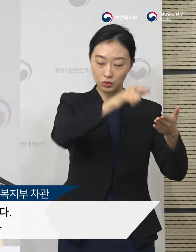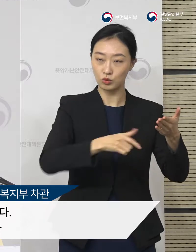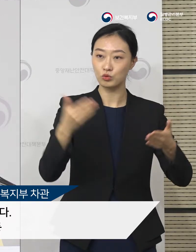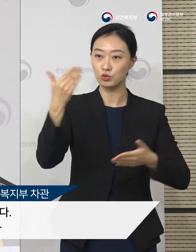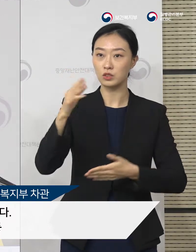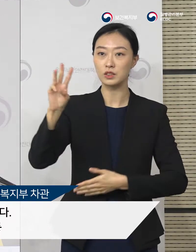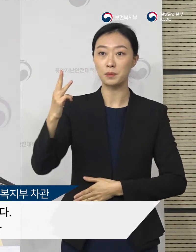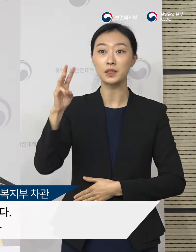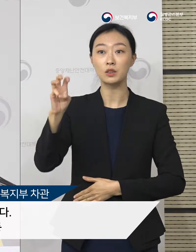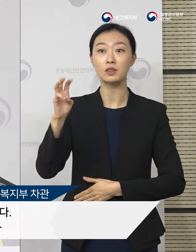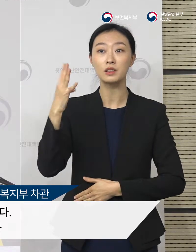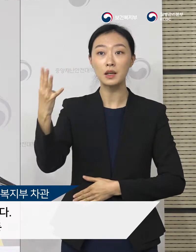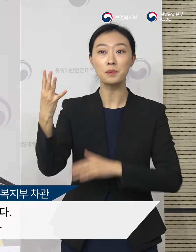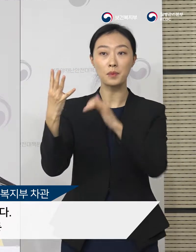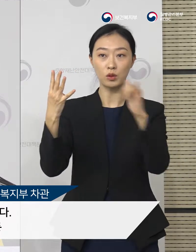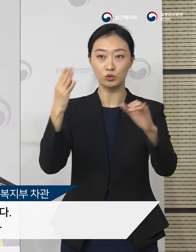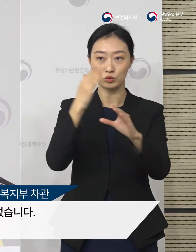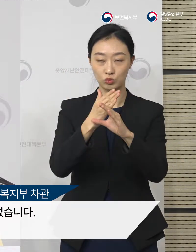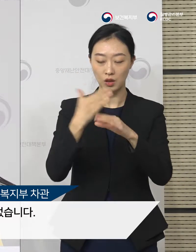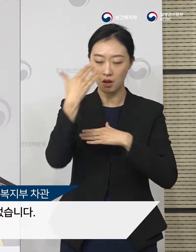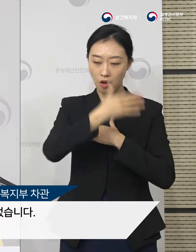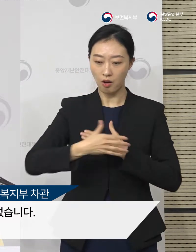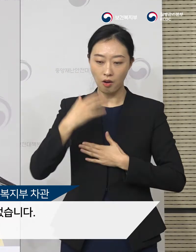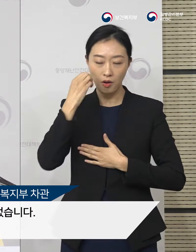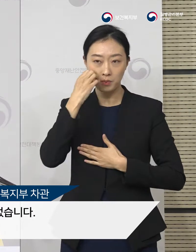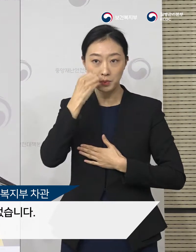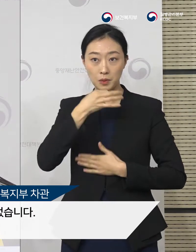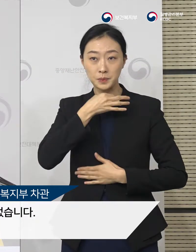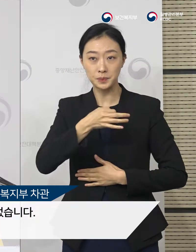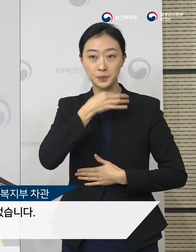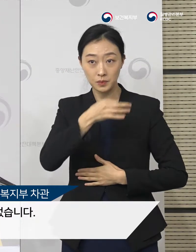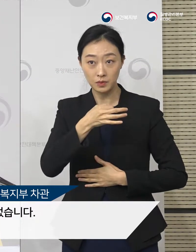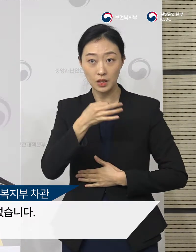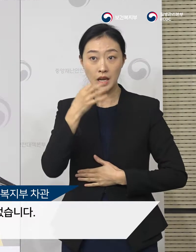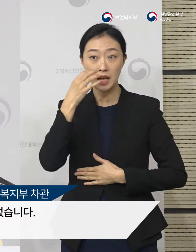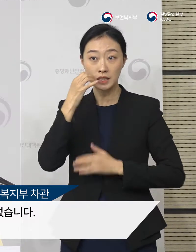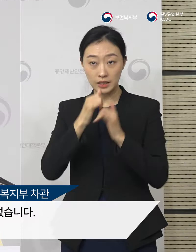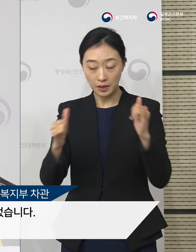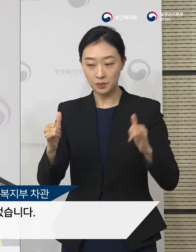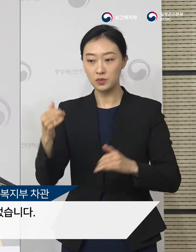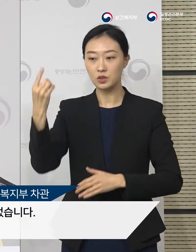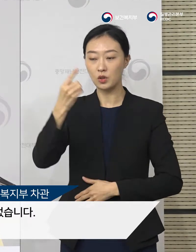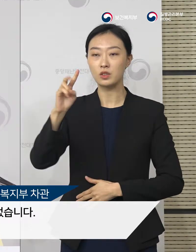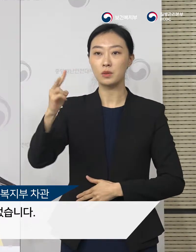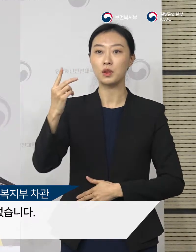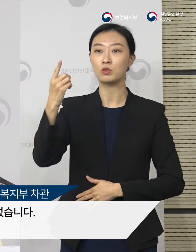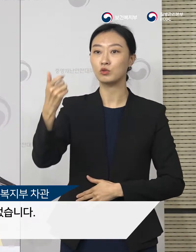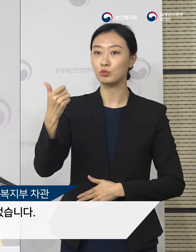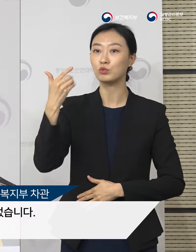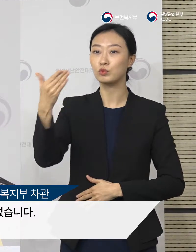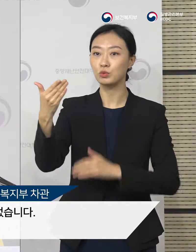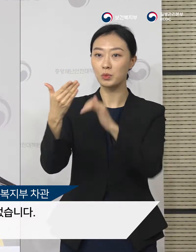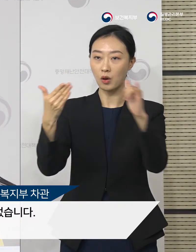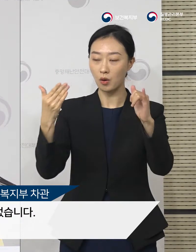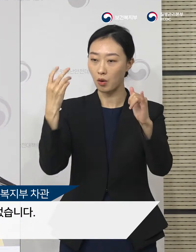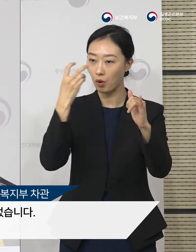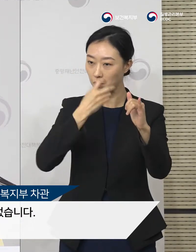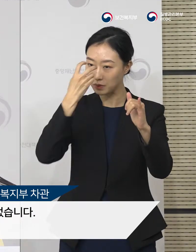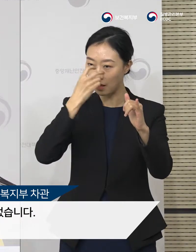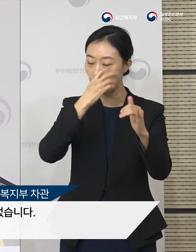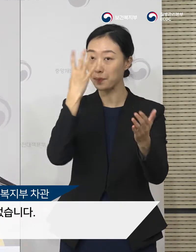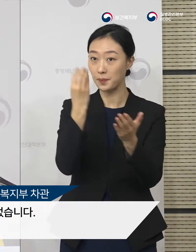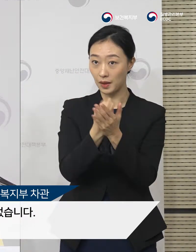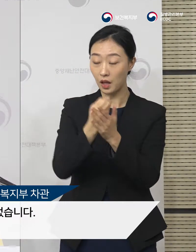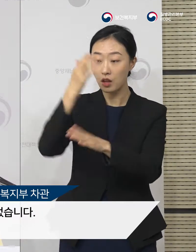9,334명 중 기침 발열 등 유증상자 1,299명에 대한 검체 채취가 마무리되었습니다. 주말